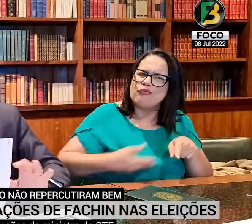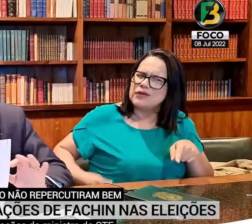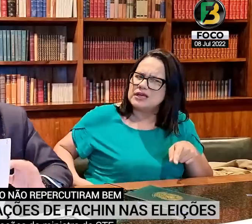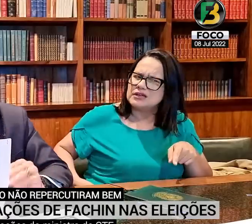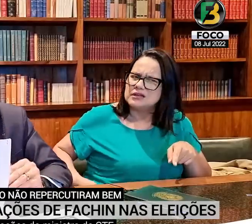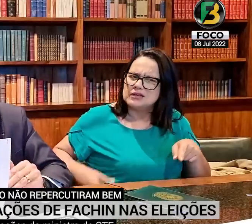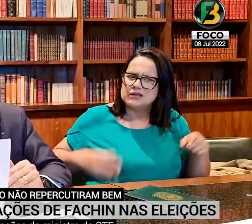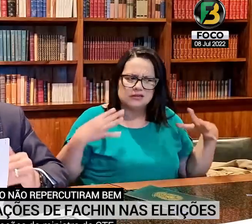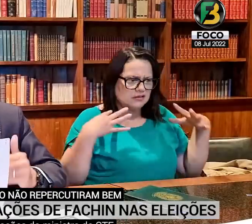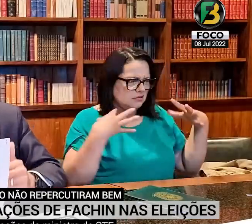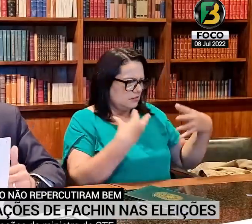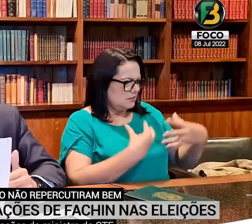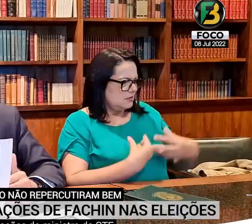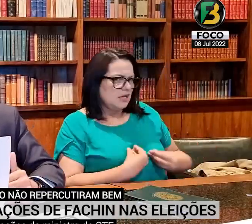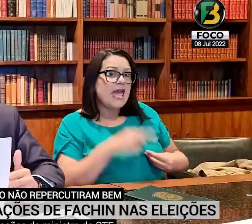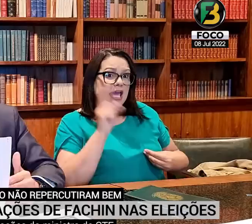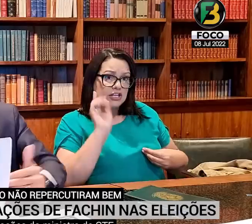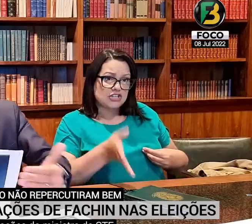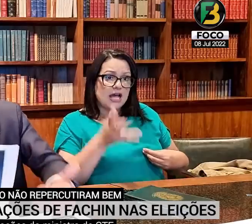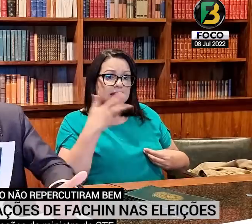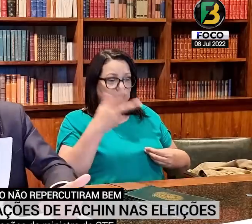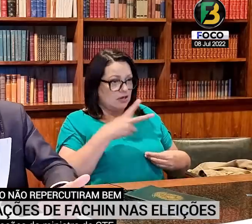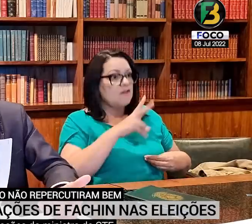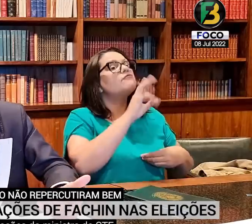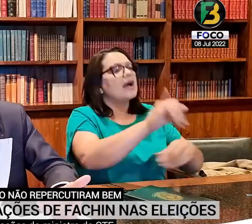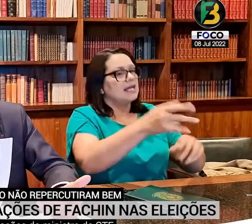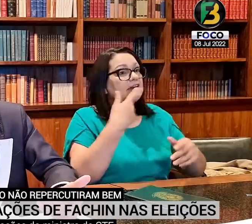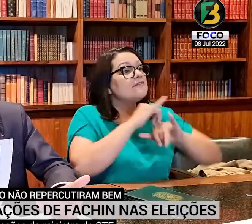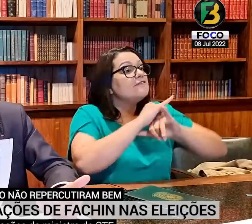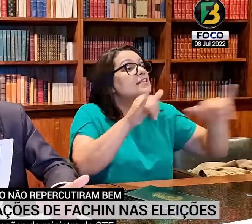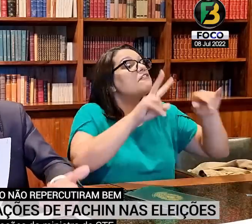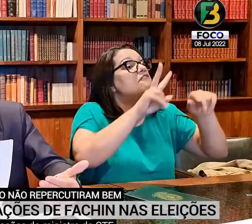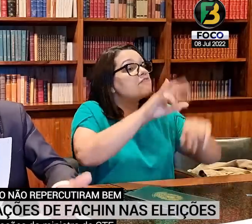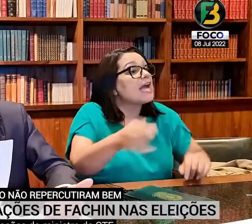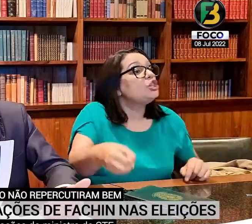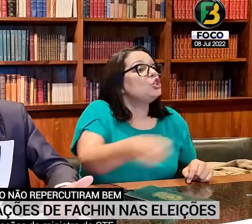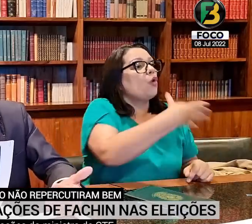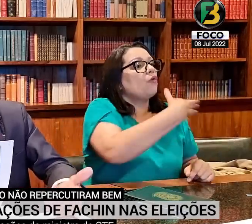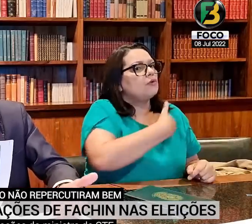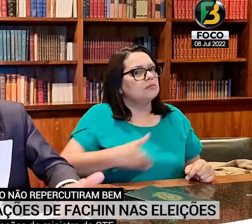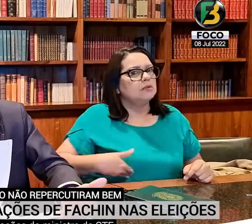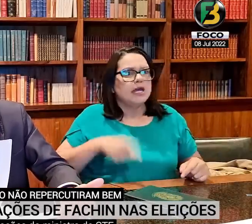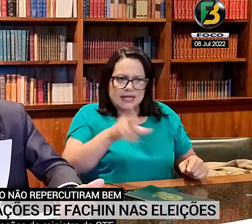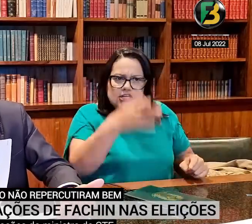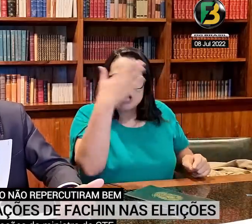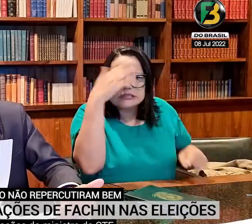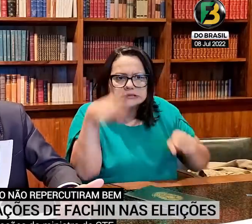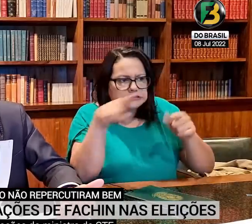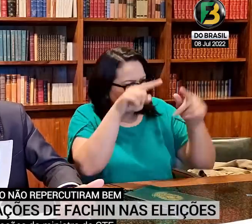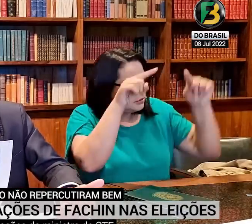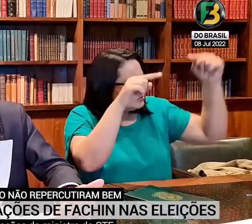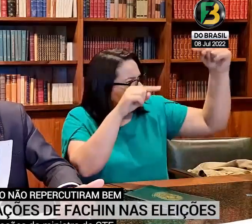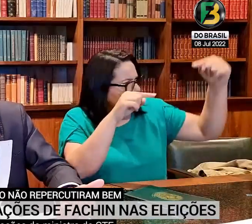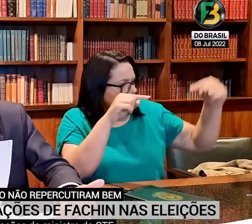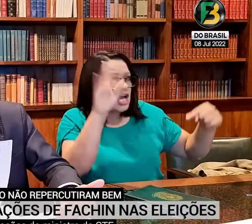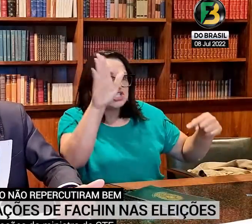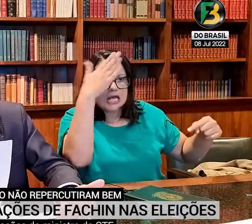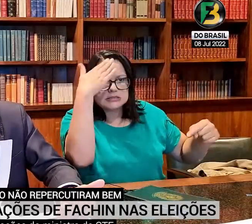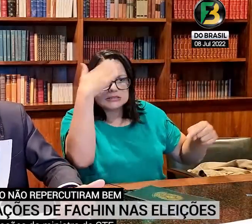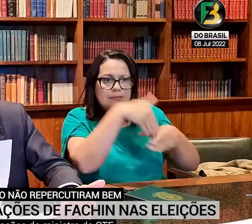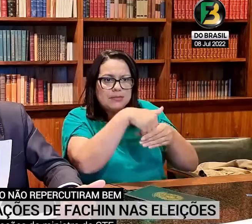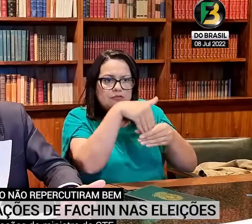é esses outros economistas estão dizendo que eu não tenho um novo governo eu já sabe o resultado das eleições